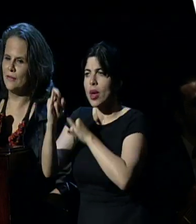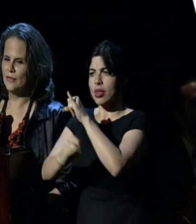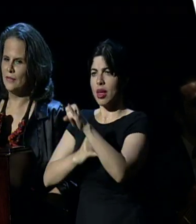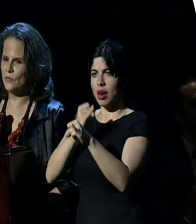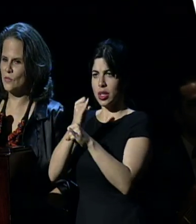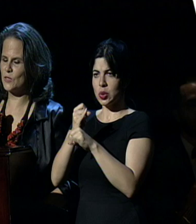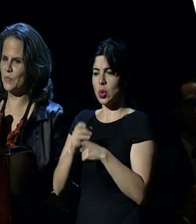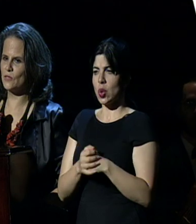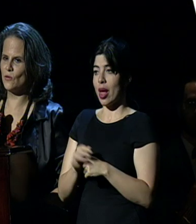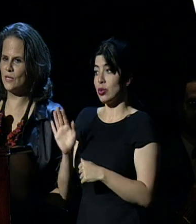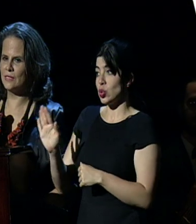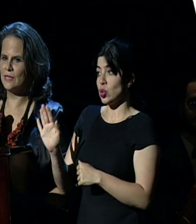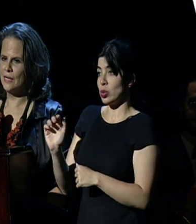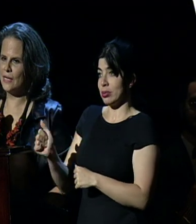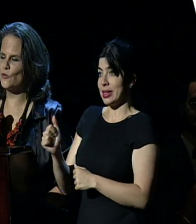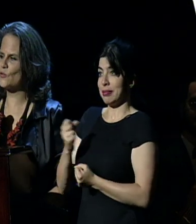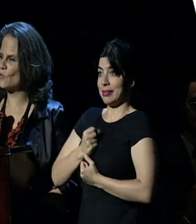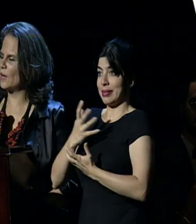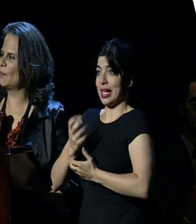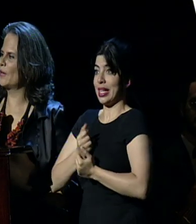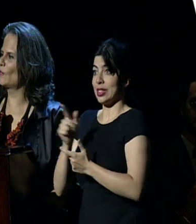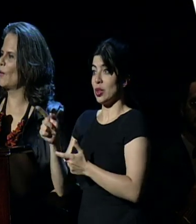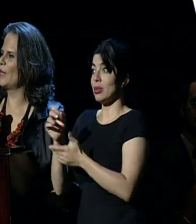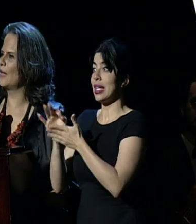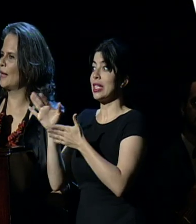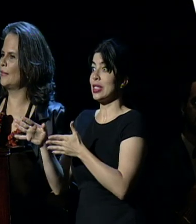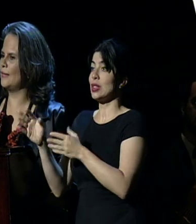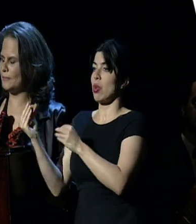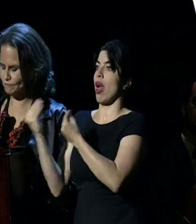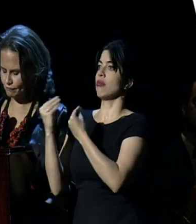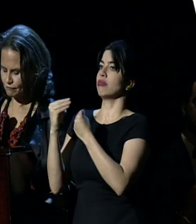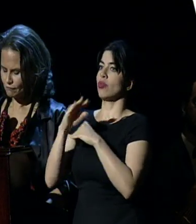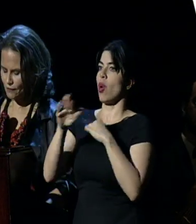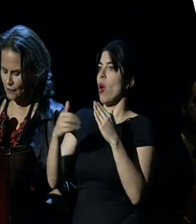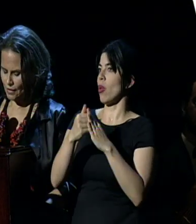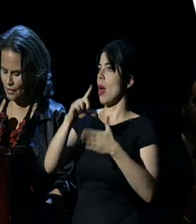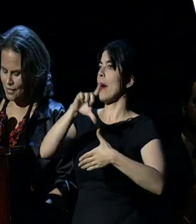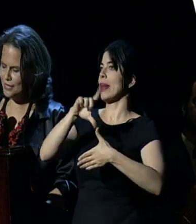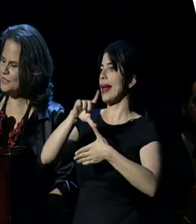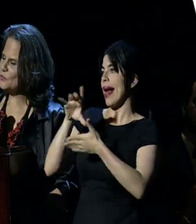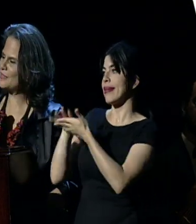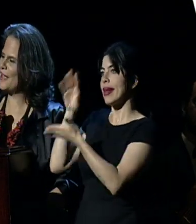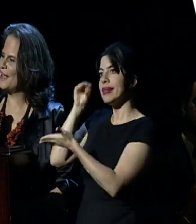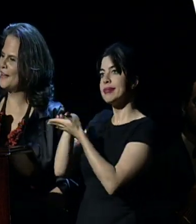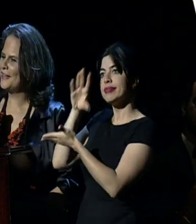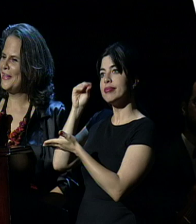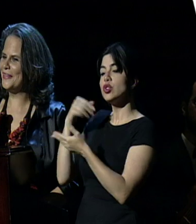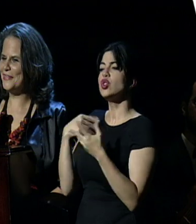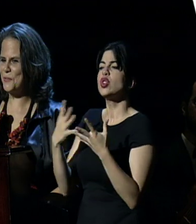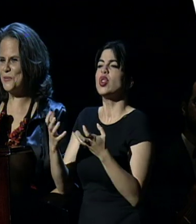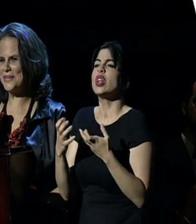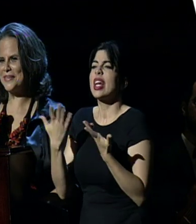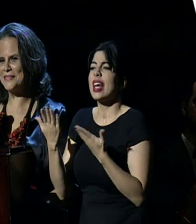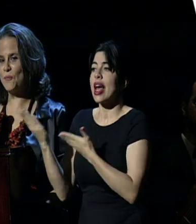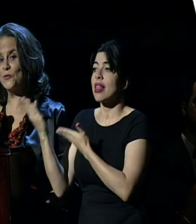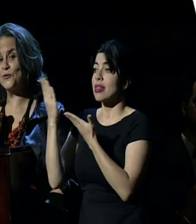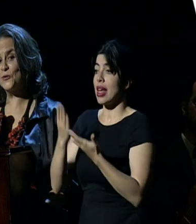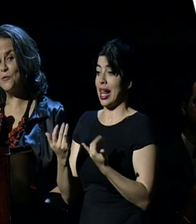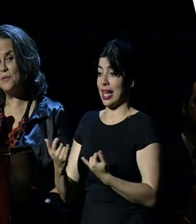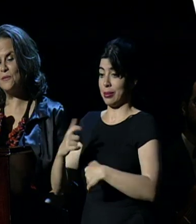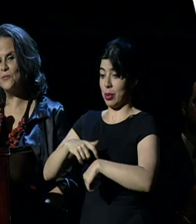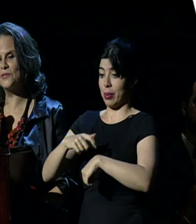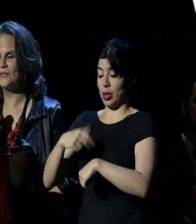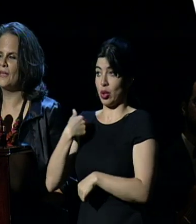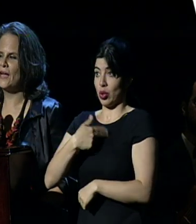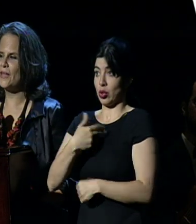internacional de sus expresiones, que ha hecho escuela para toda América Latina. Quisimos traer, en tiempos en que estamos